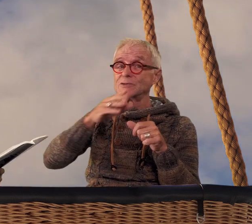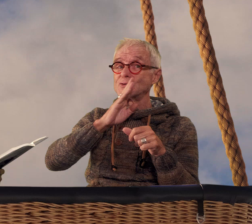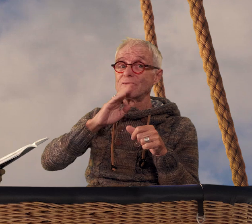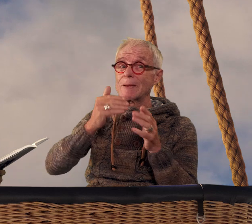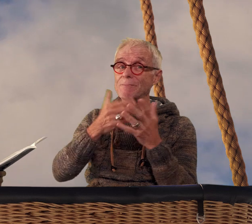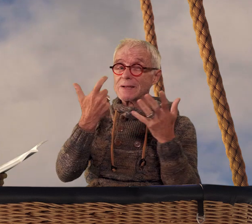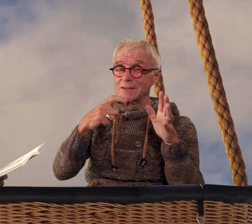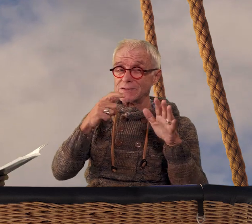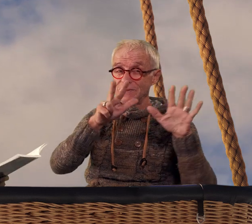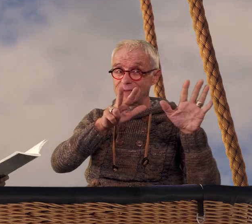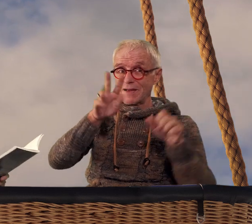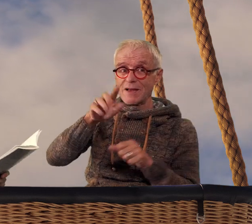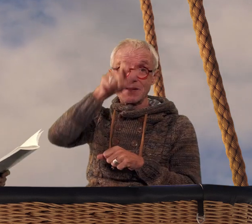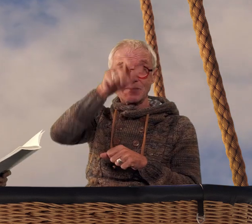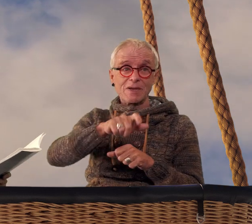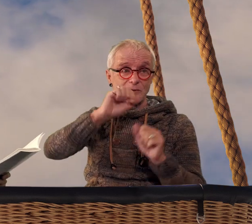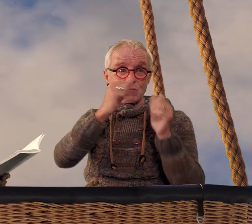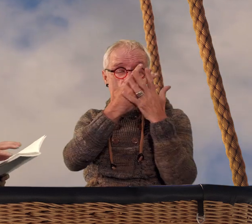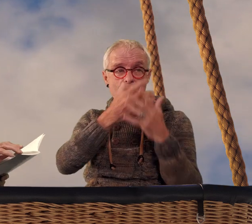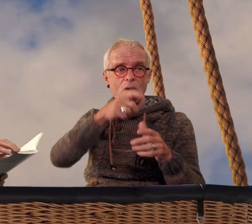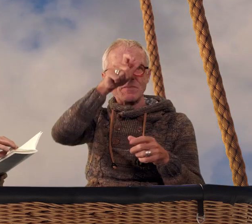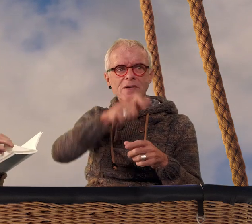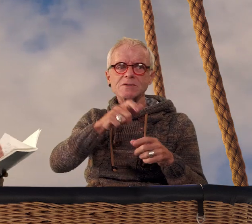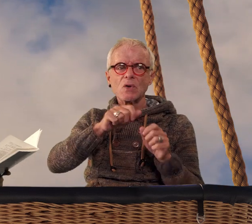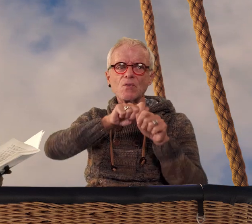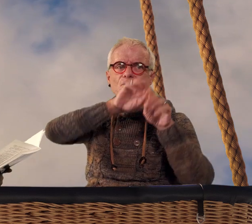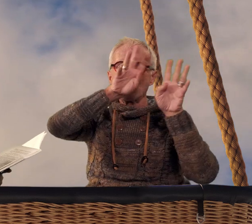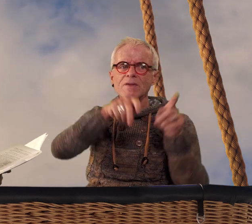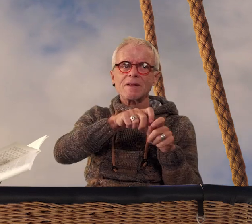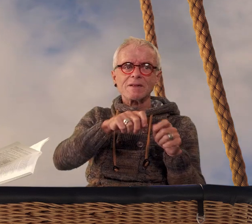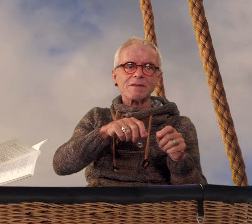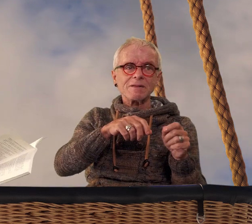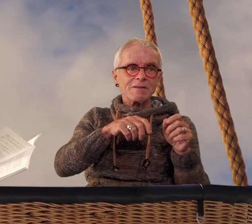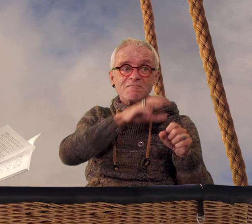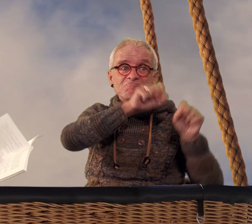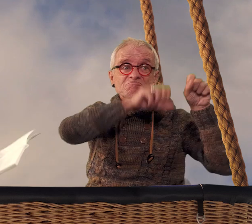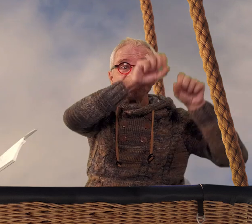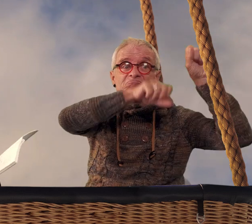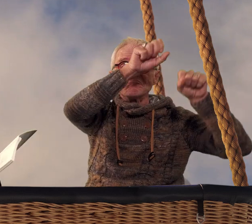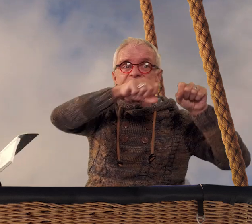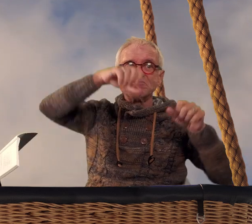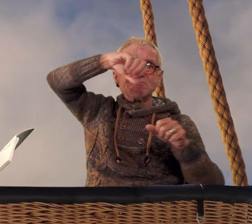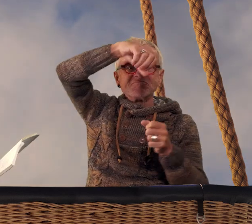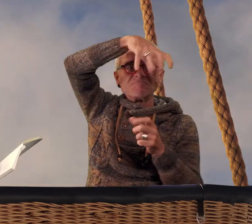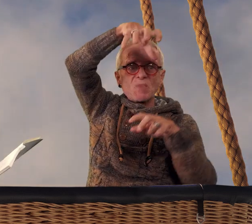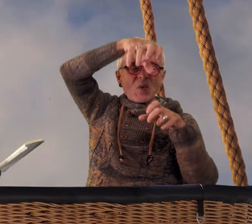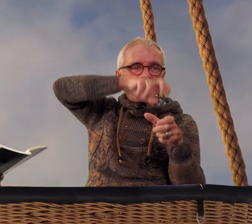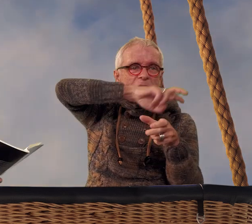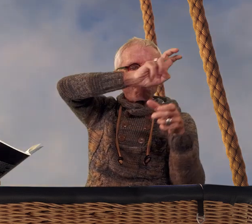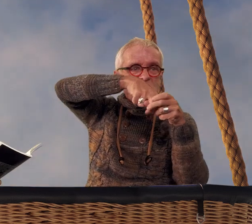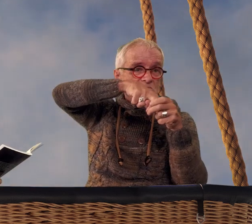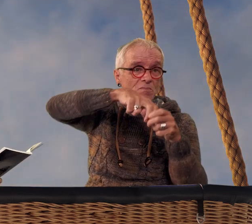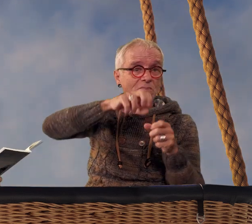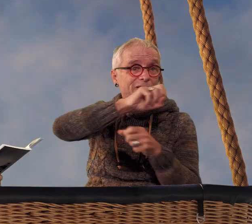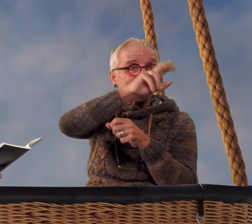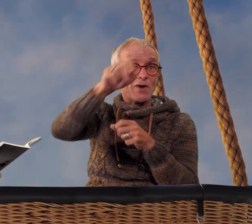1784 ? Un jeune négociant nommé Fontaine escalada la galerie, au risque de faire chavirer la machine. Il